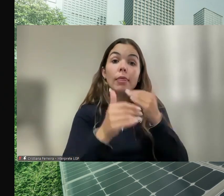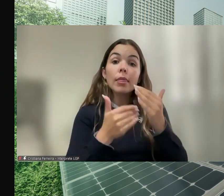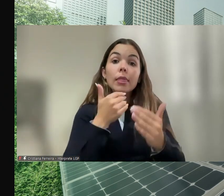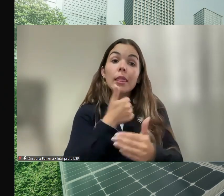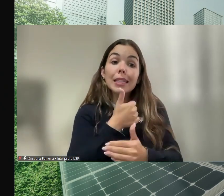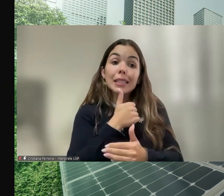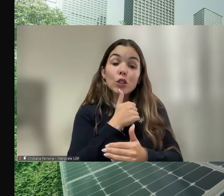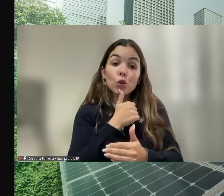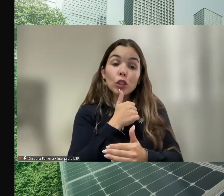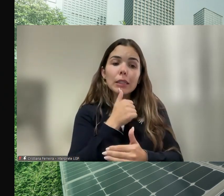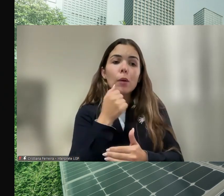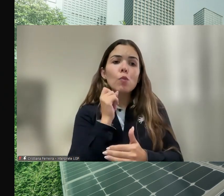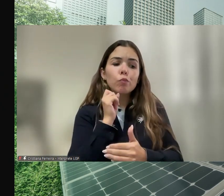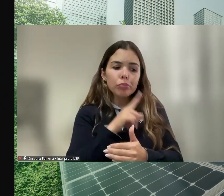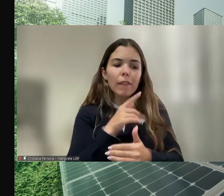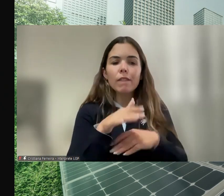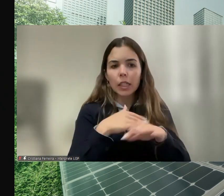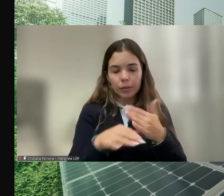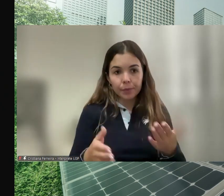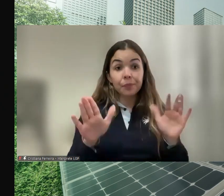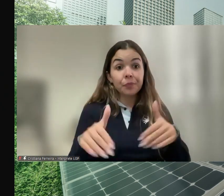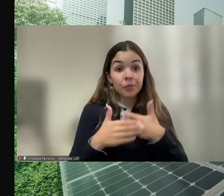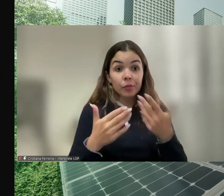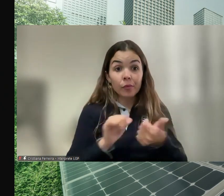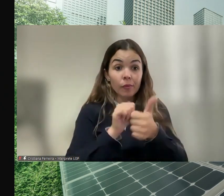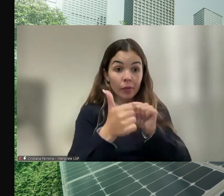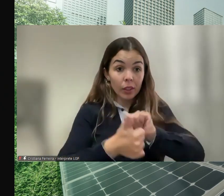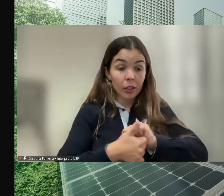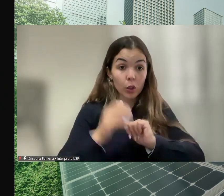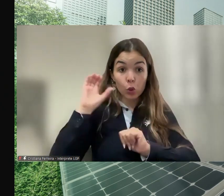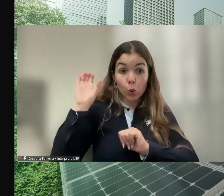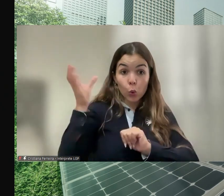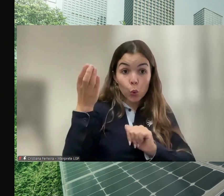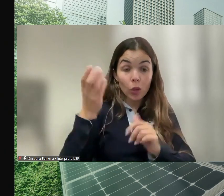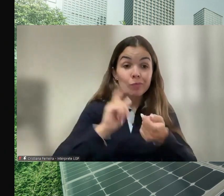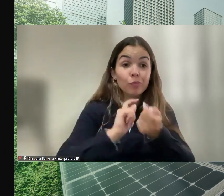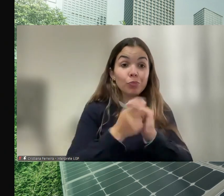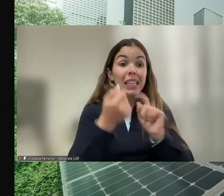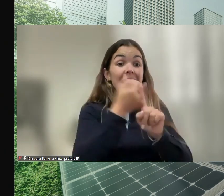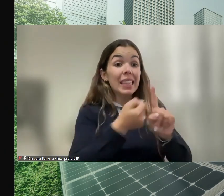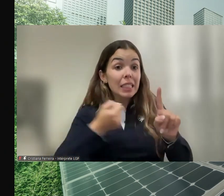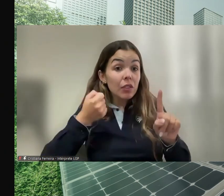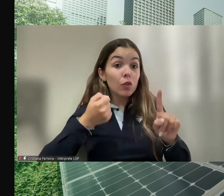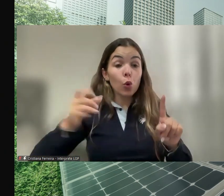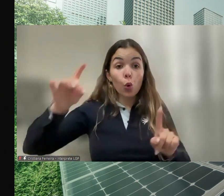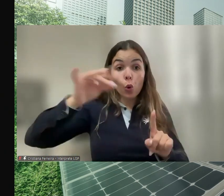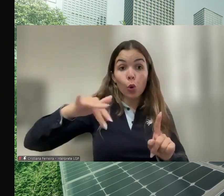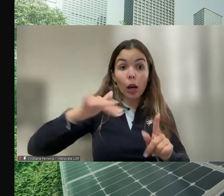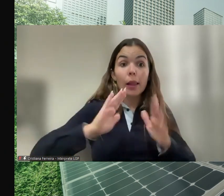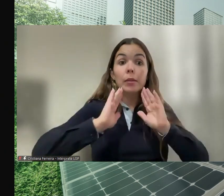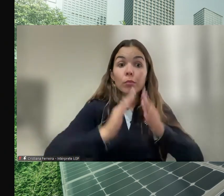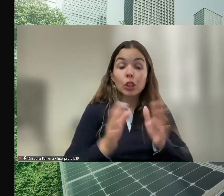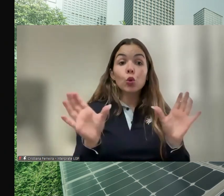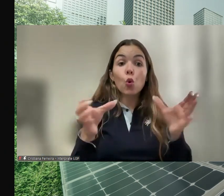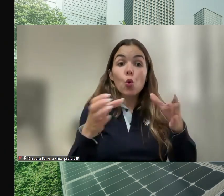decisões. Notando que a adaptação às alterações climáticas é um desafio a nível local e tem que ser as